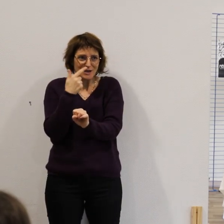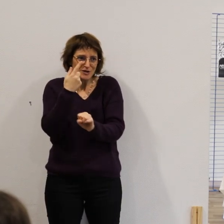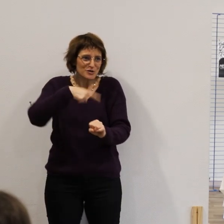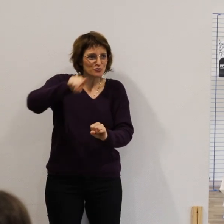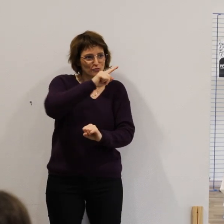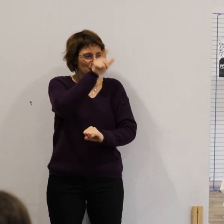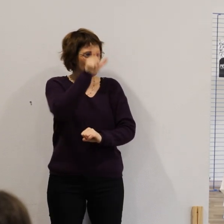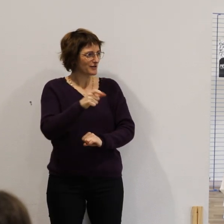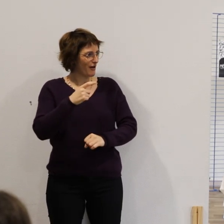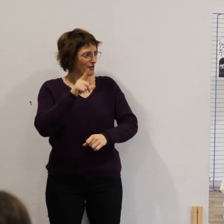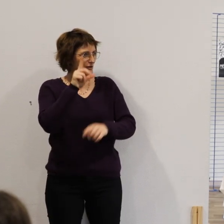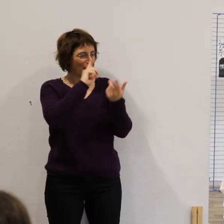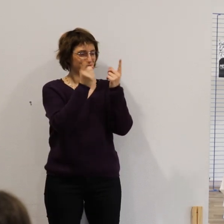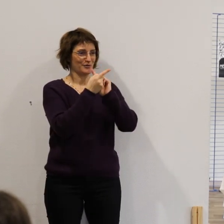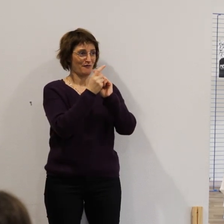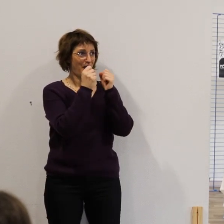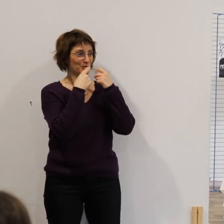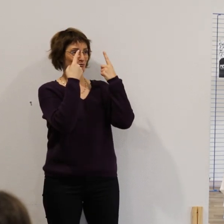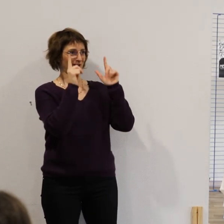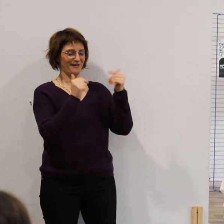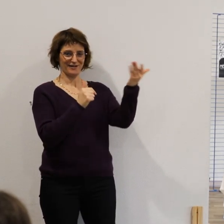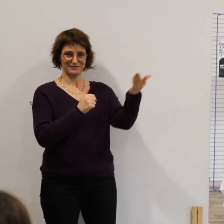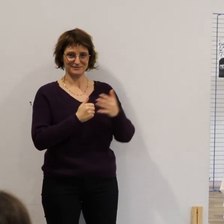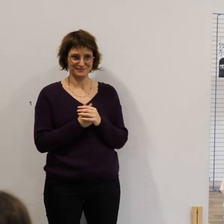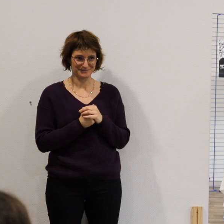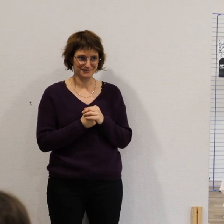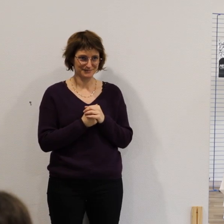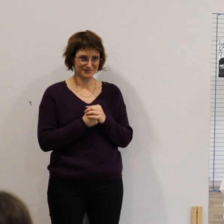tous ces braves gens leur sourire.